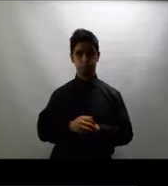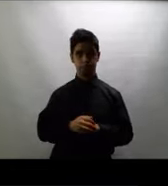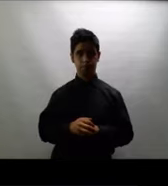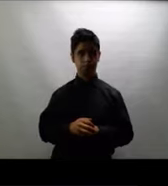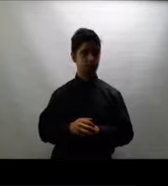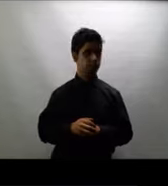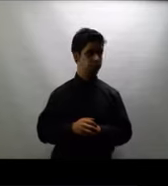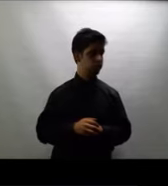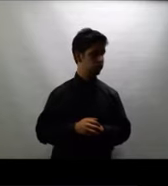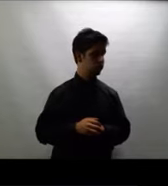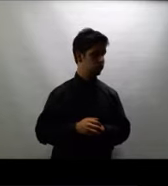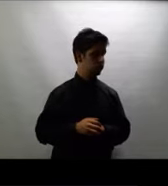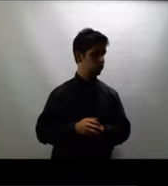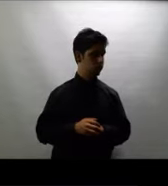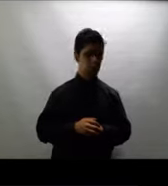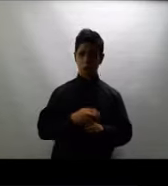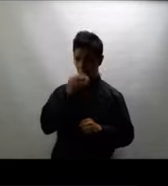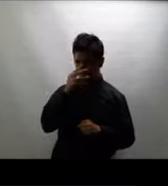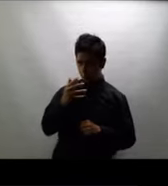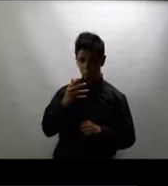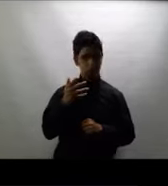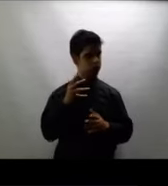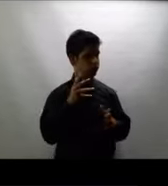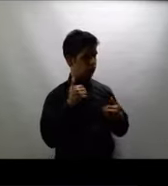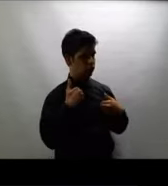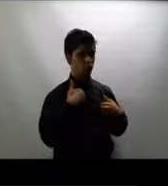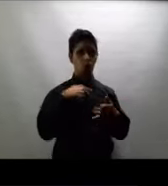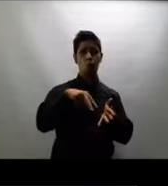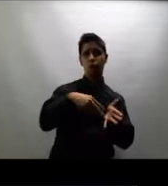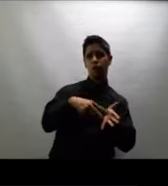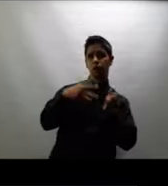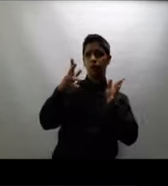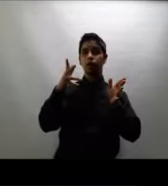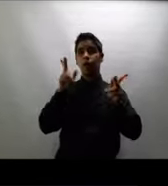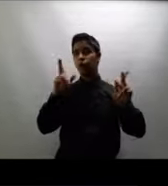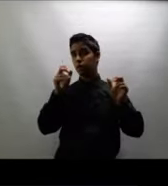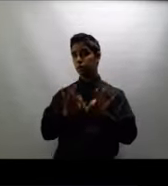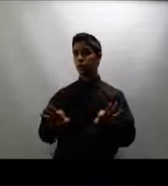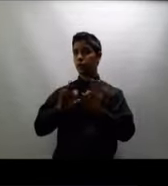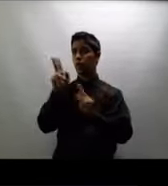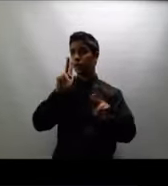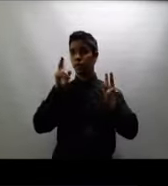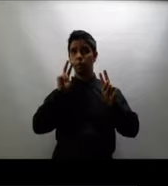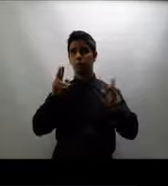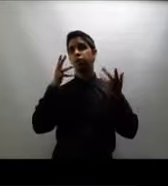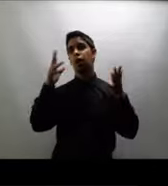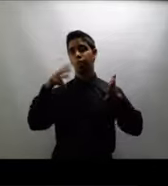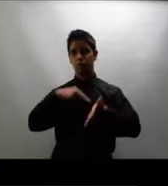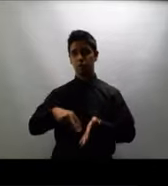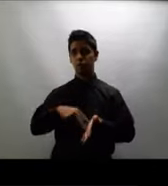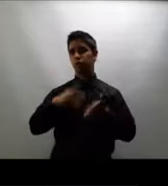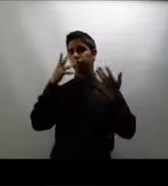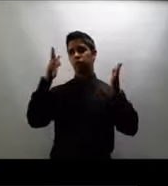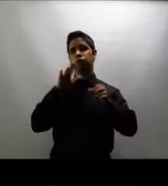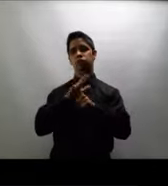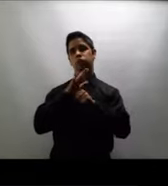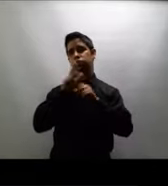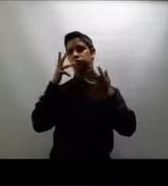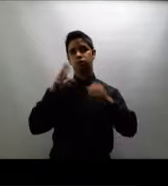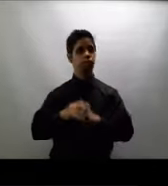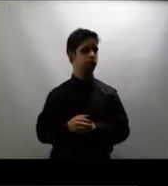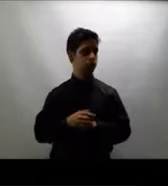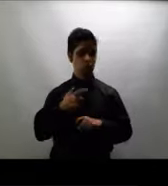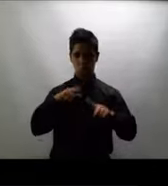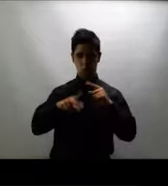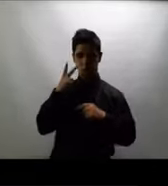venimos. Acá, te sales. No importa, sí, no, ya no, yo bailé. No. Lo importante era que me vieran bailando. Y te viste. Me vi, no